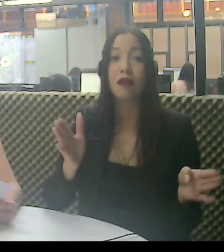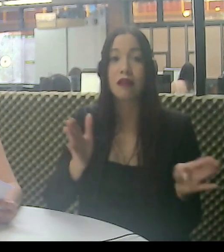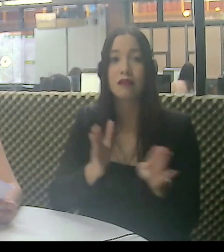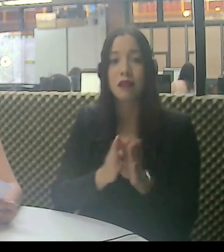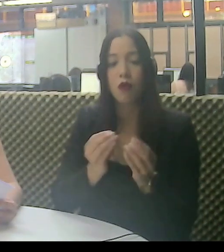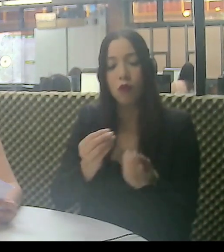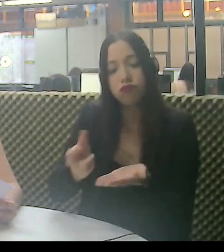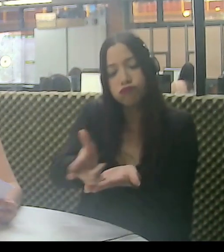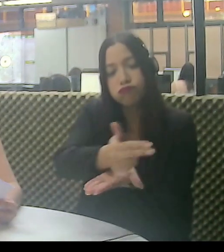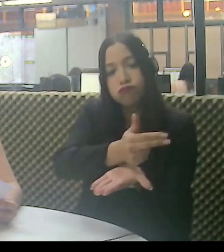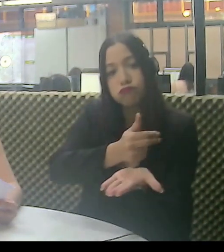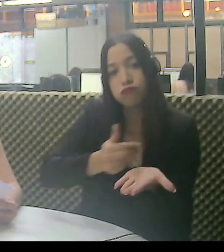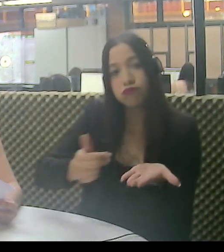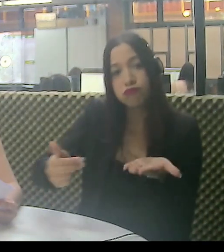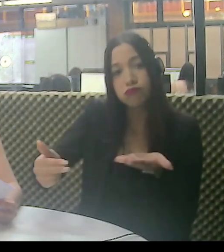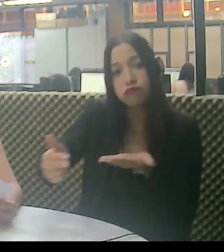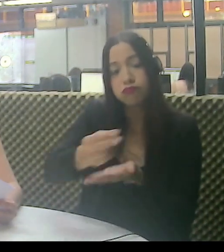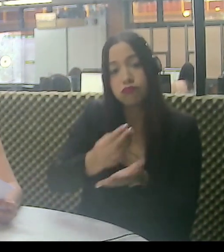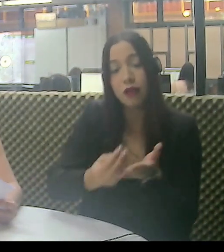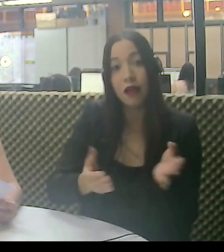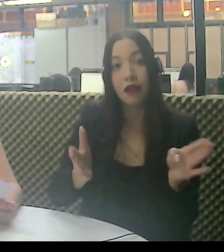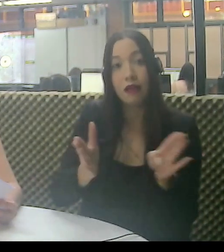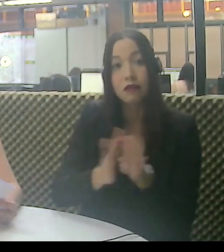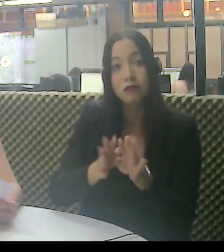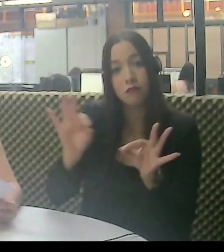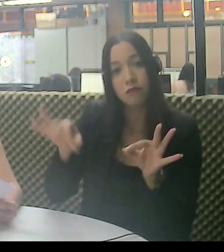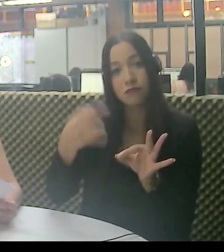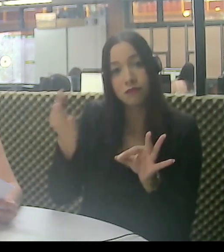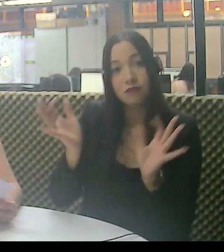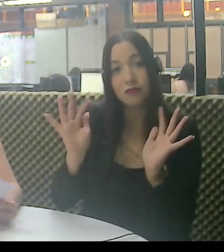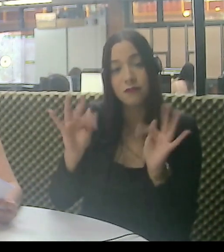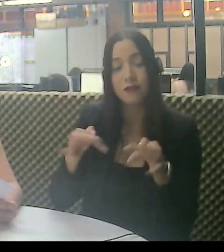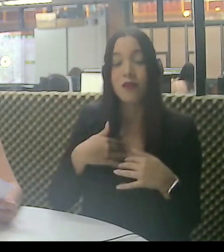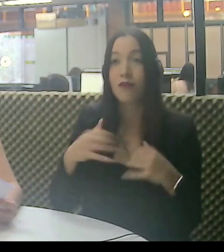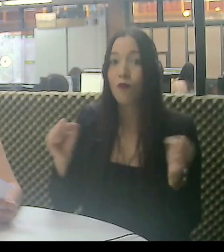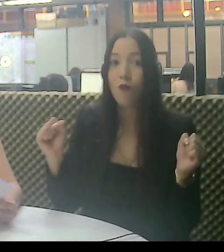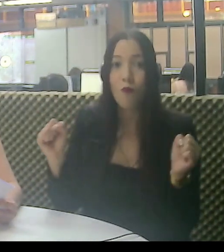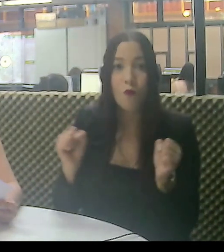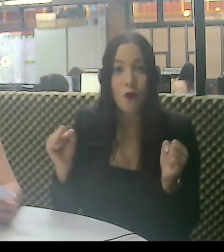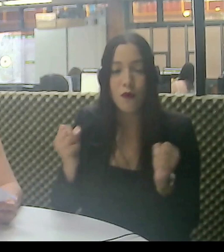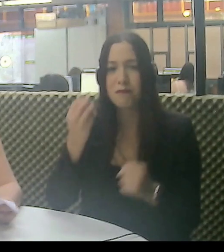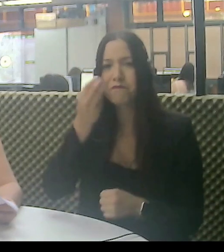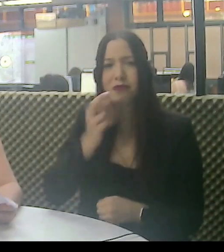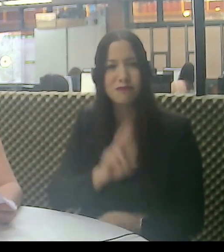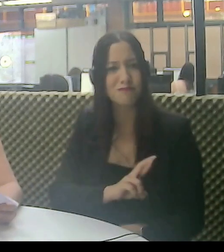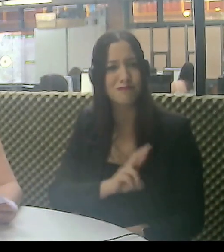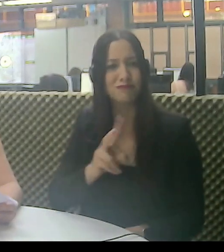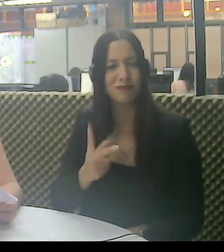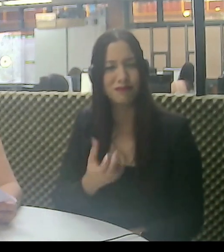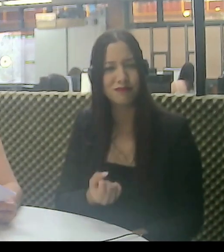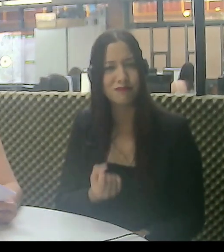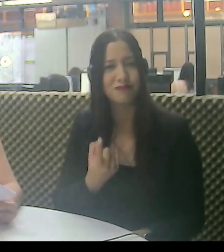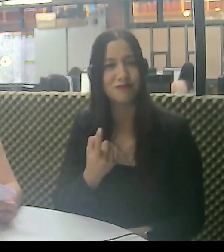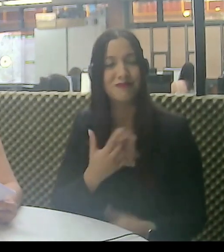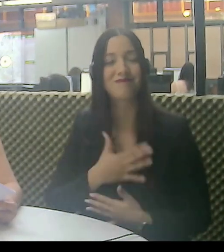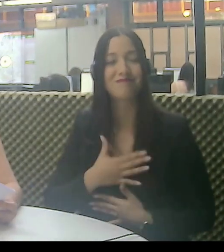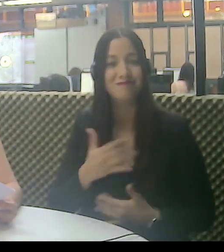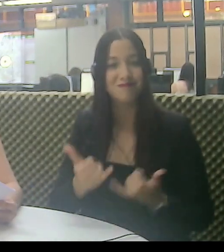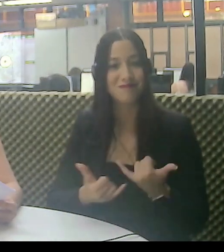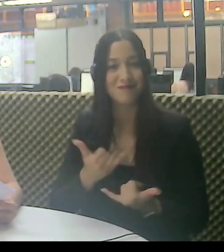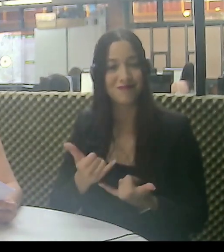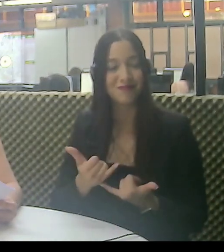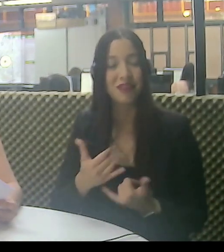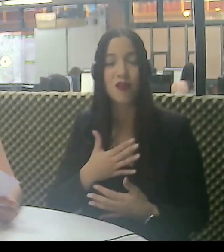traço do molde para criar a peça até os acaba finais eu adorei uma experiência diferente e a gente se diverte fazendo isso